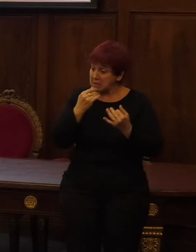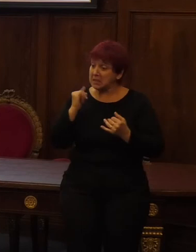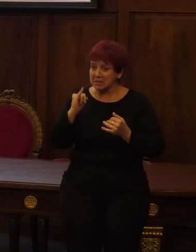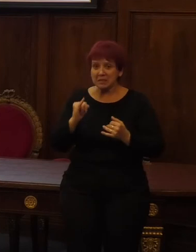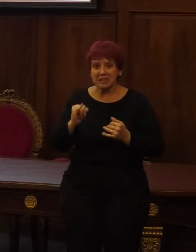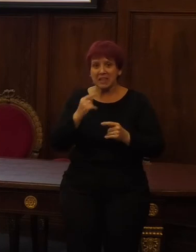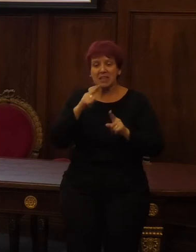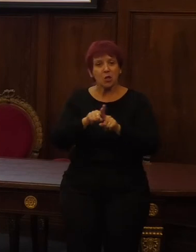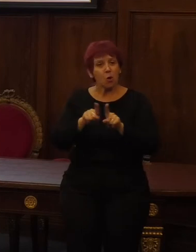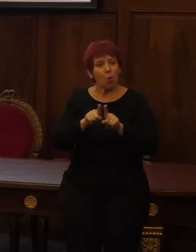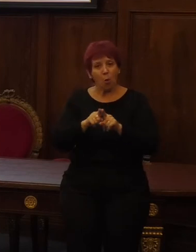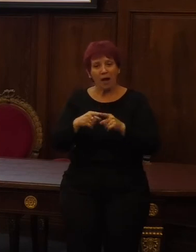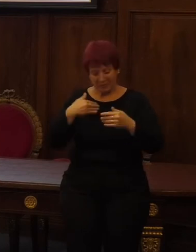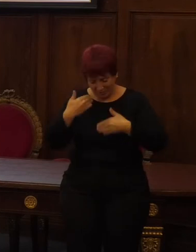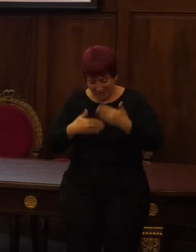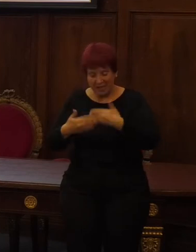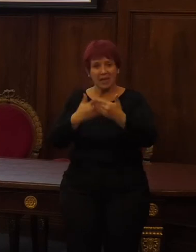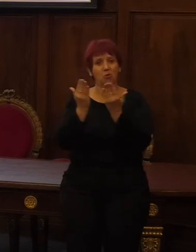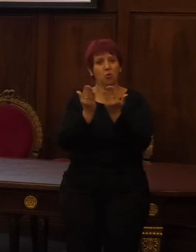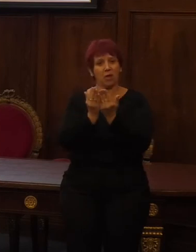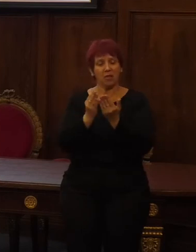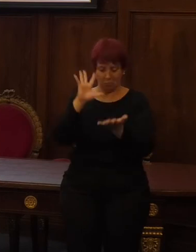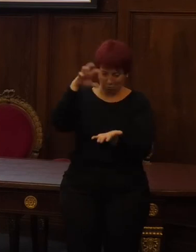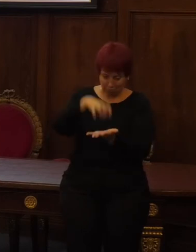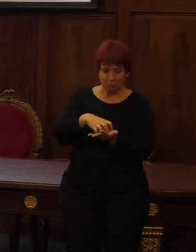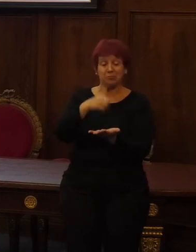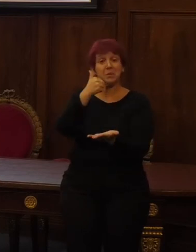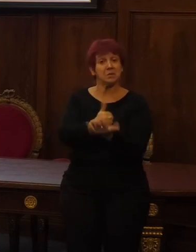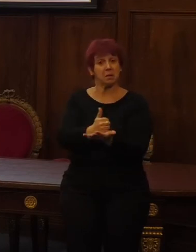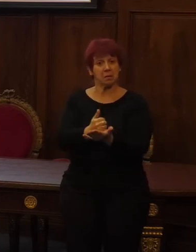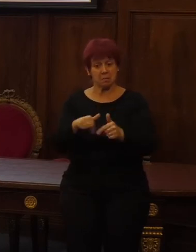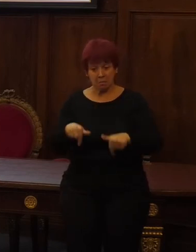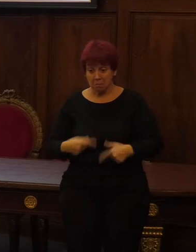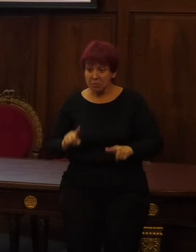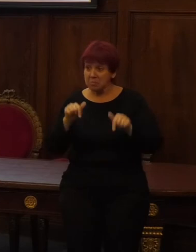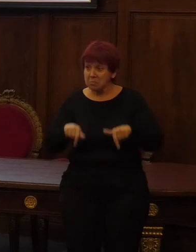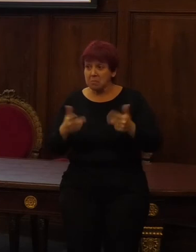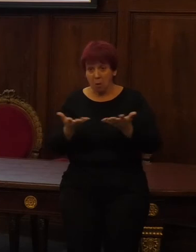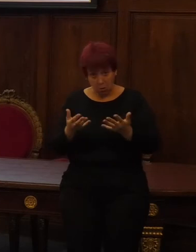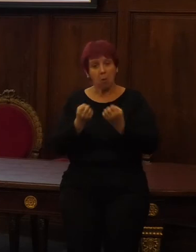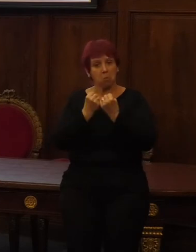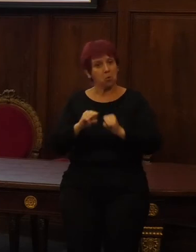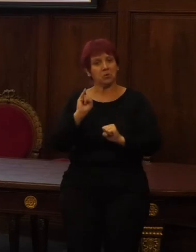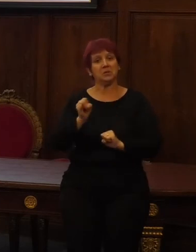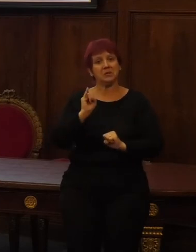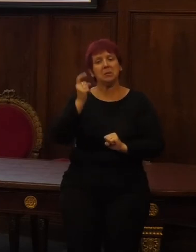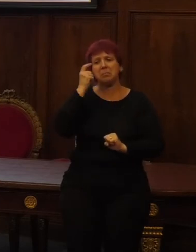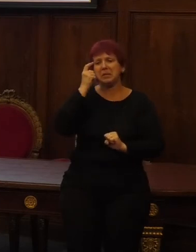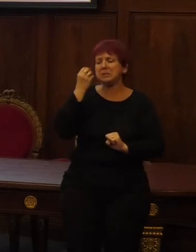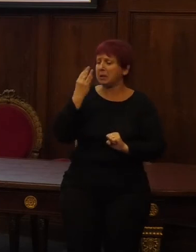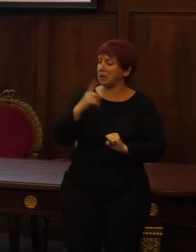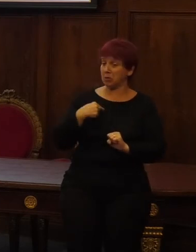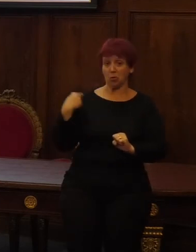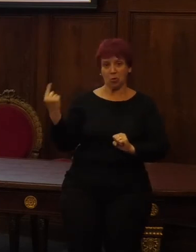que desplegar, desarrollar, instalar. Pero ahora quizás podemos